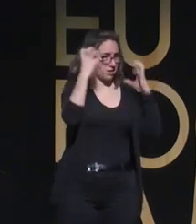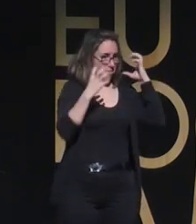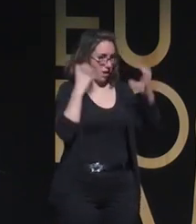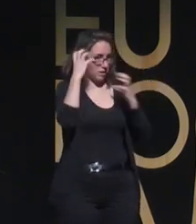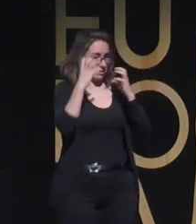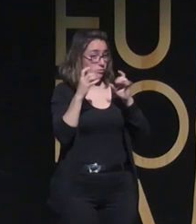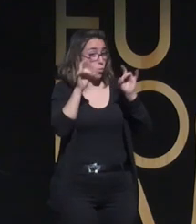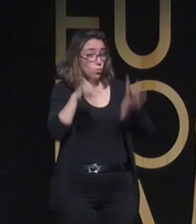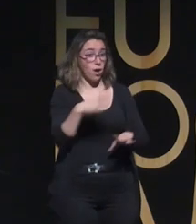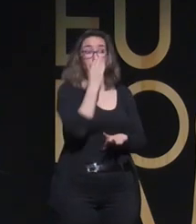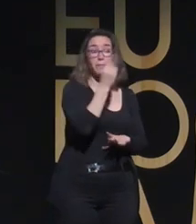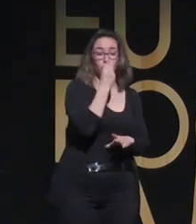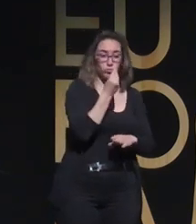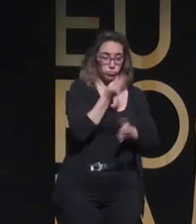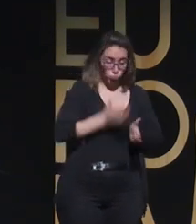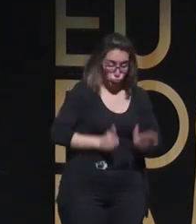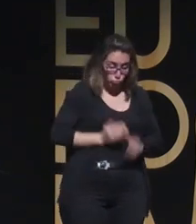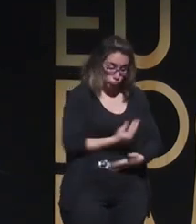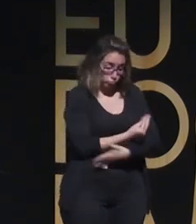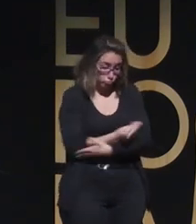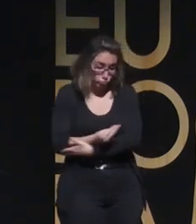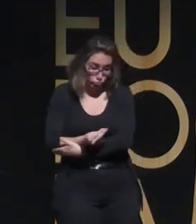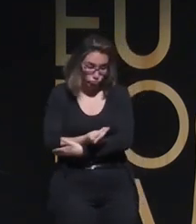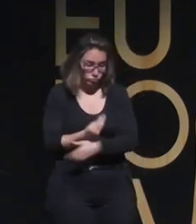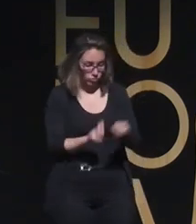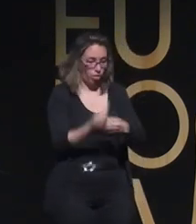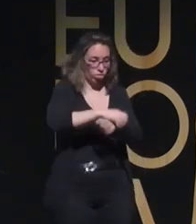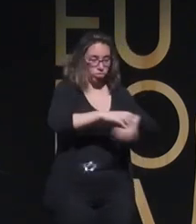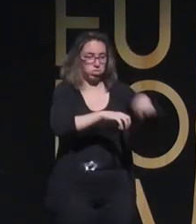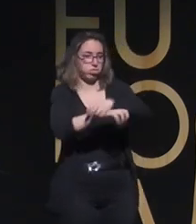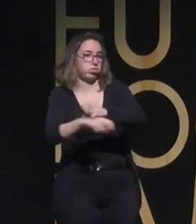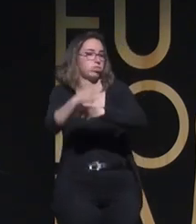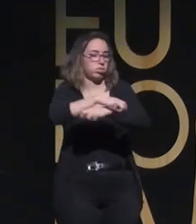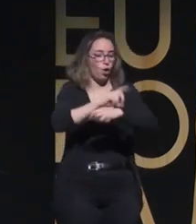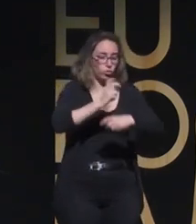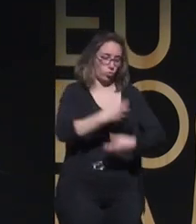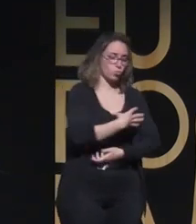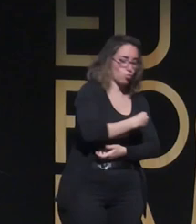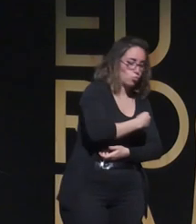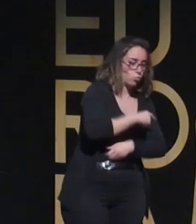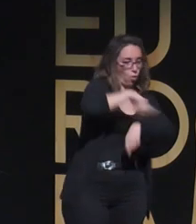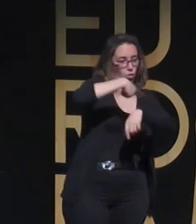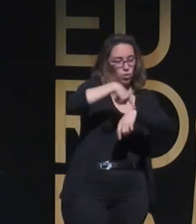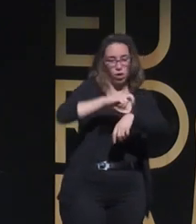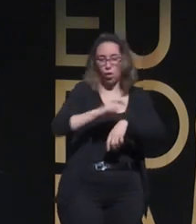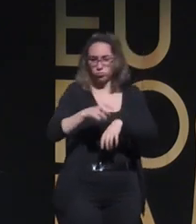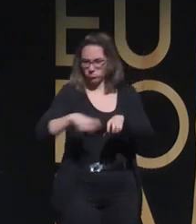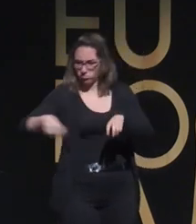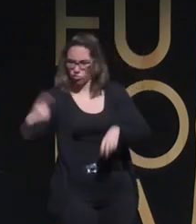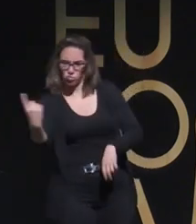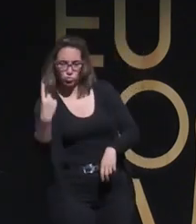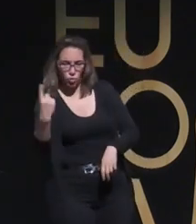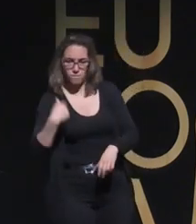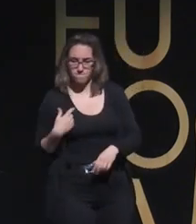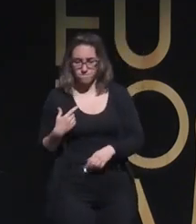de perricos, y es que ves a uno que está encima de los otros, subiéndose por otros, que está mamando todo el día, y otro que está en una esquina solo, y que le tienes que ayudar a que